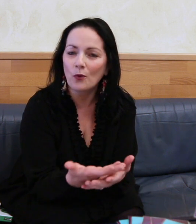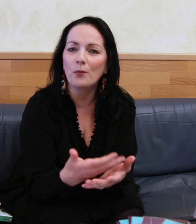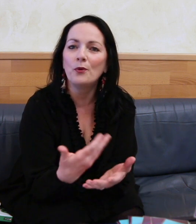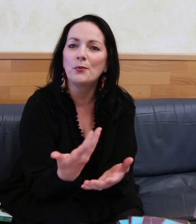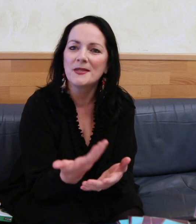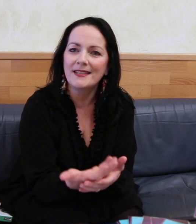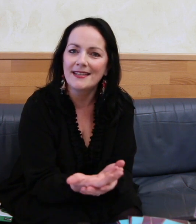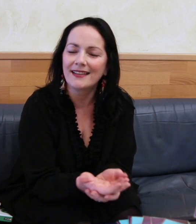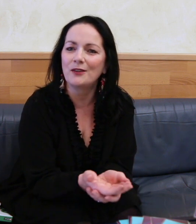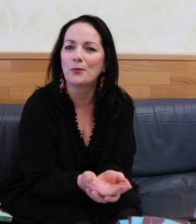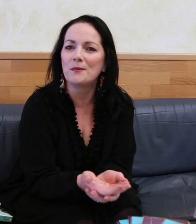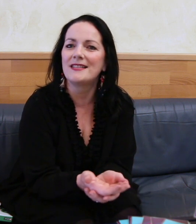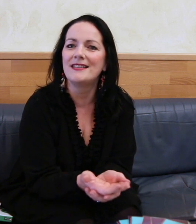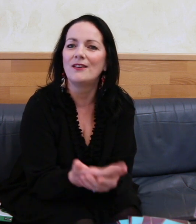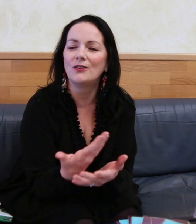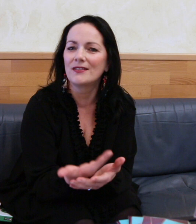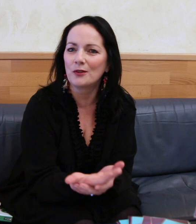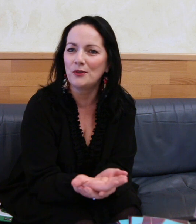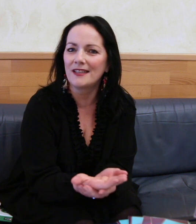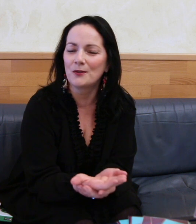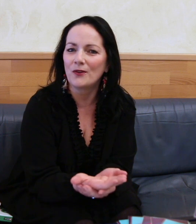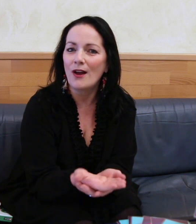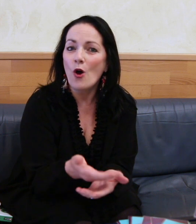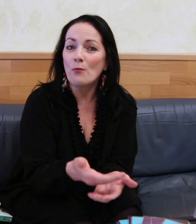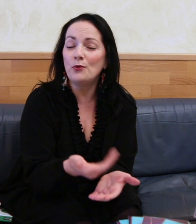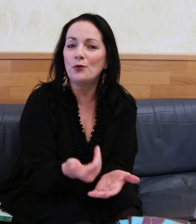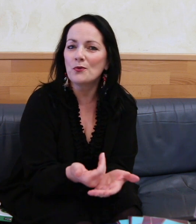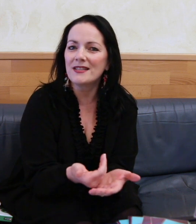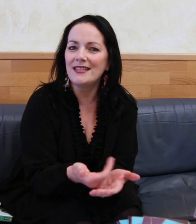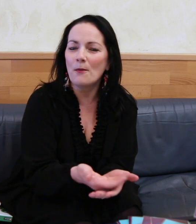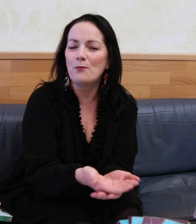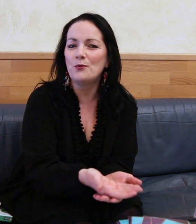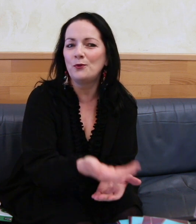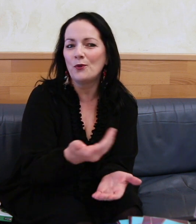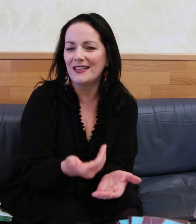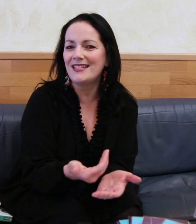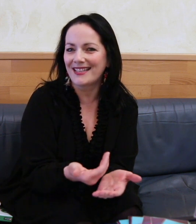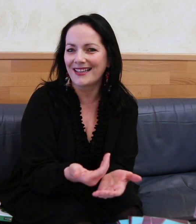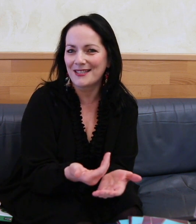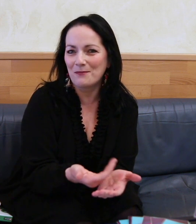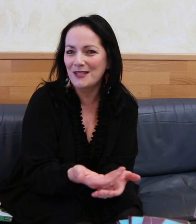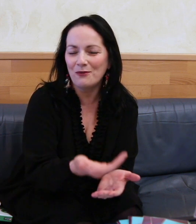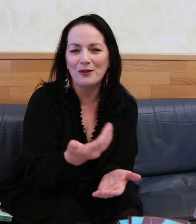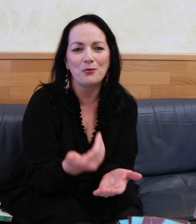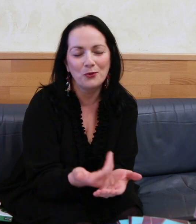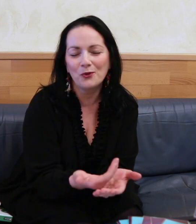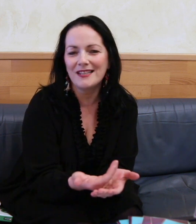on peut poser déjà quelques premiers signes dans sa communication. Plus tôt on signe, plus tôt il y sera réceptif et plus tôt il